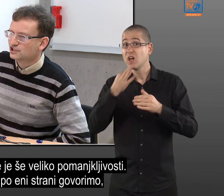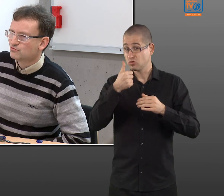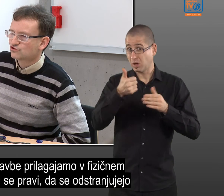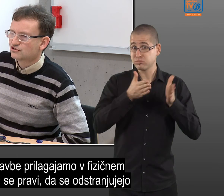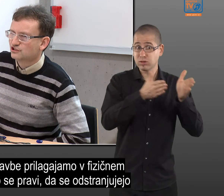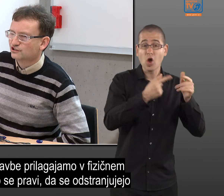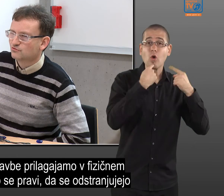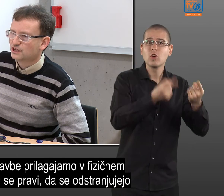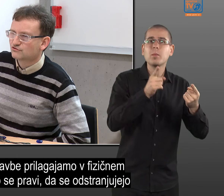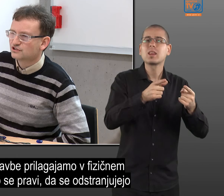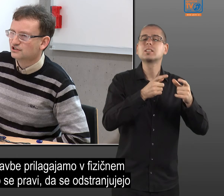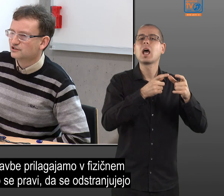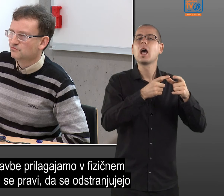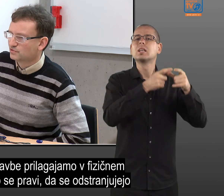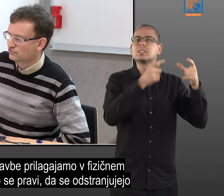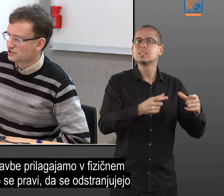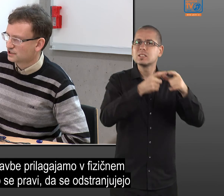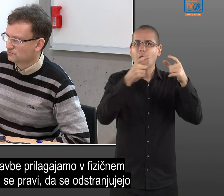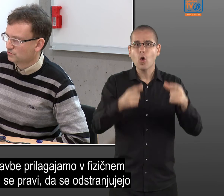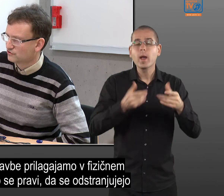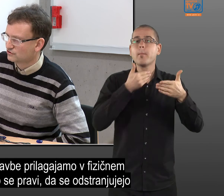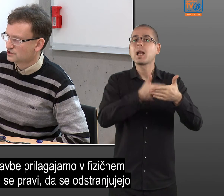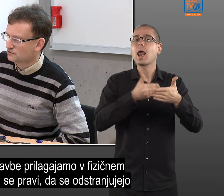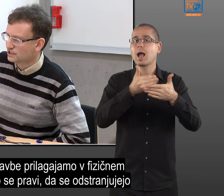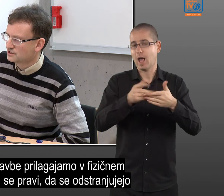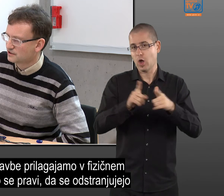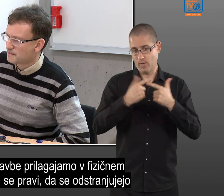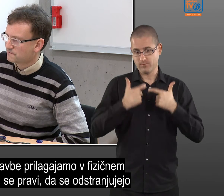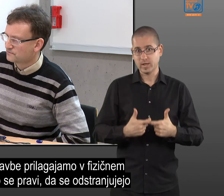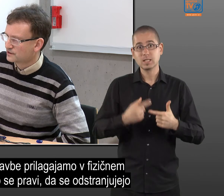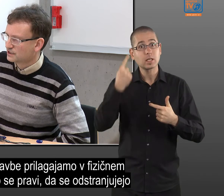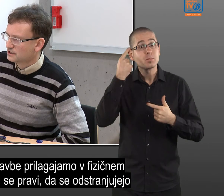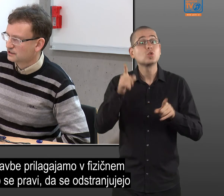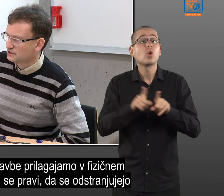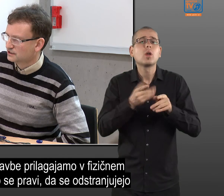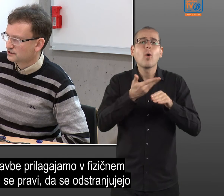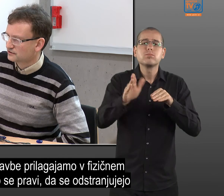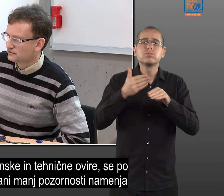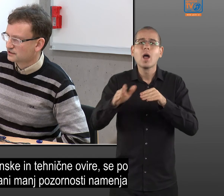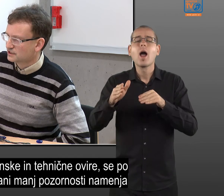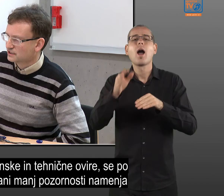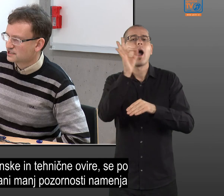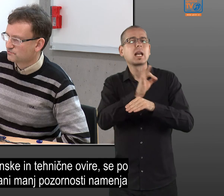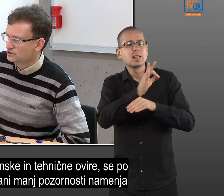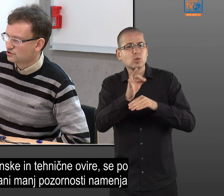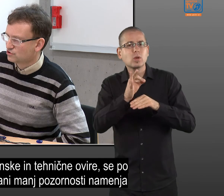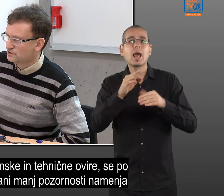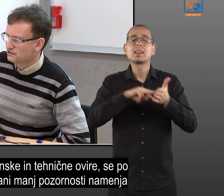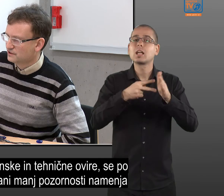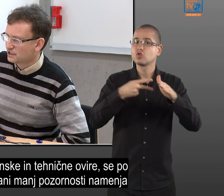da se stavbe prilagajajo v tem fizičnem smislu, se pravi, da se odstranjujejo arhitektonske in tehnične ovire, se po